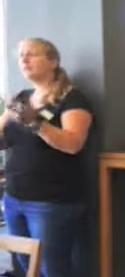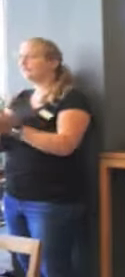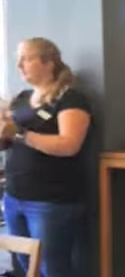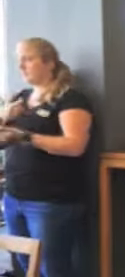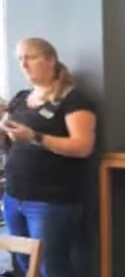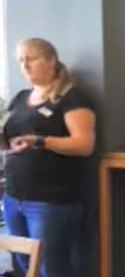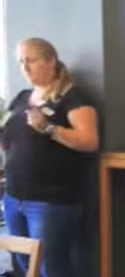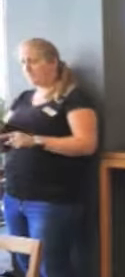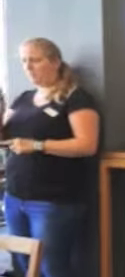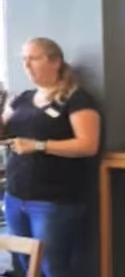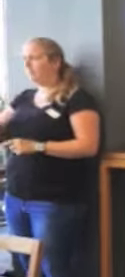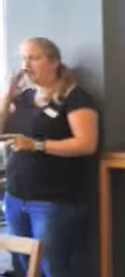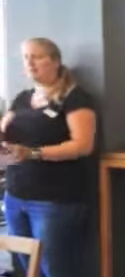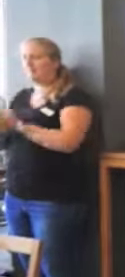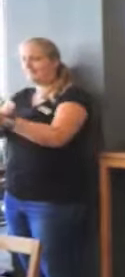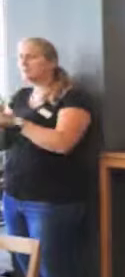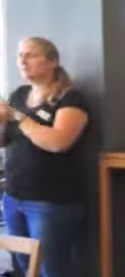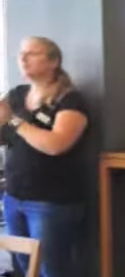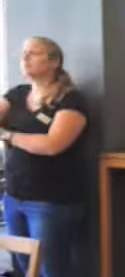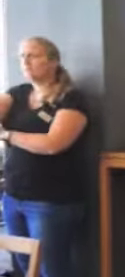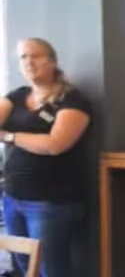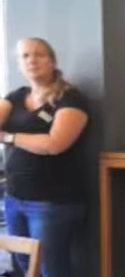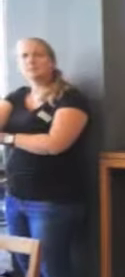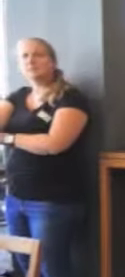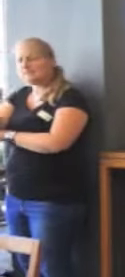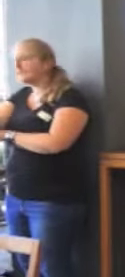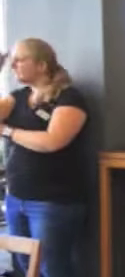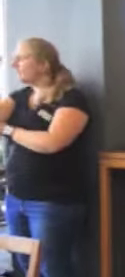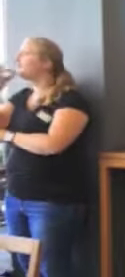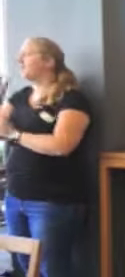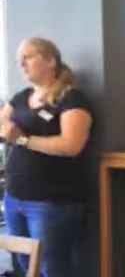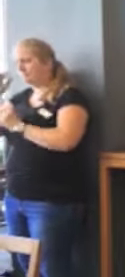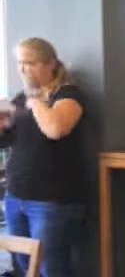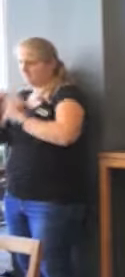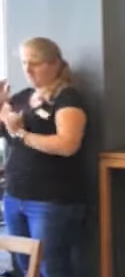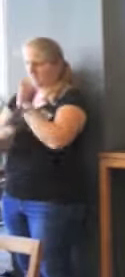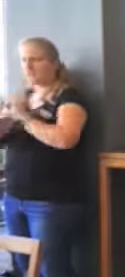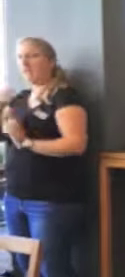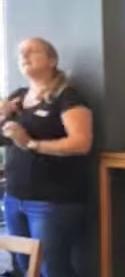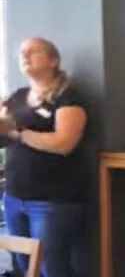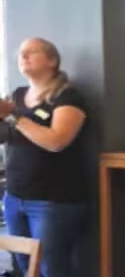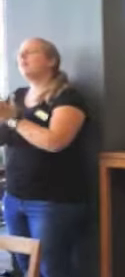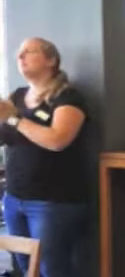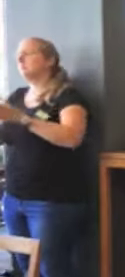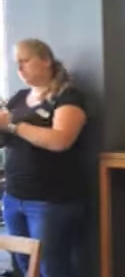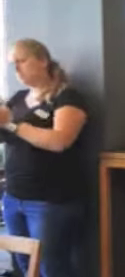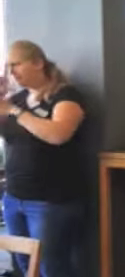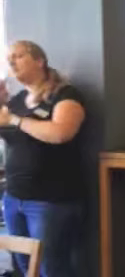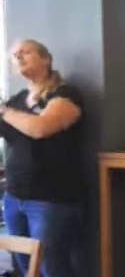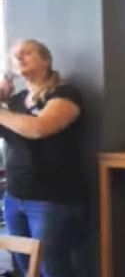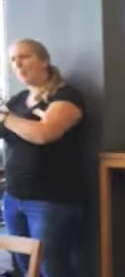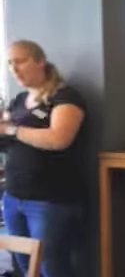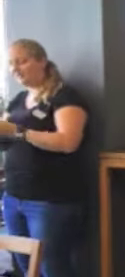malmen på järnvägen. Det är en komplex fråga som måste behandlas och det här har vi en arbetsgrupp som jobbar med. En annan utmaning